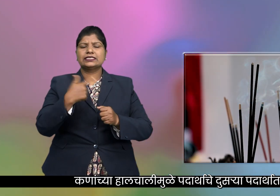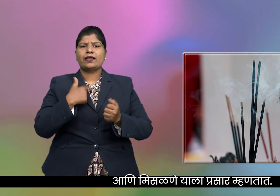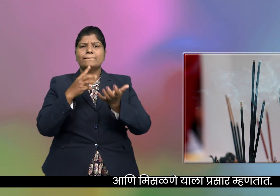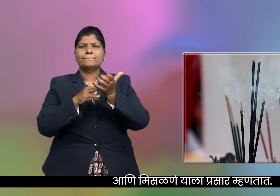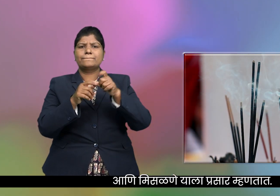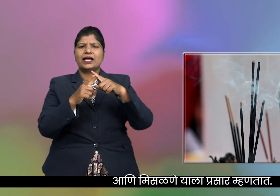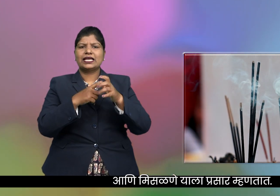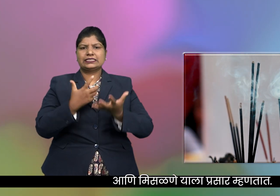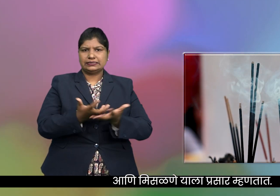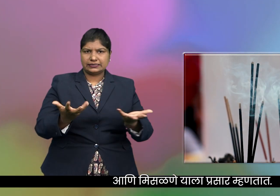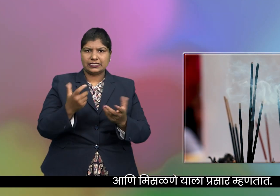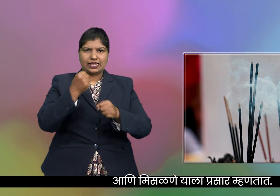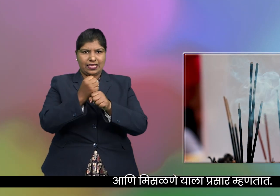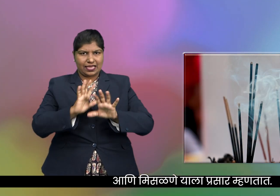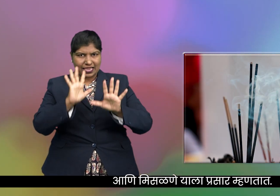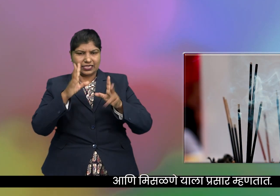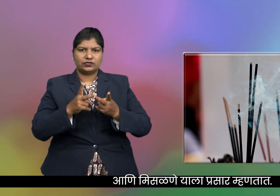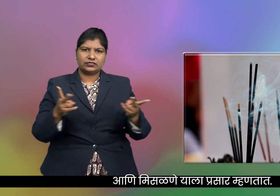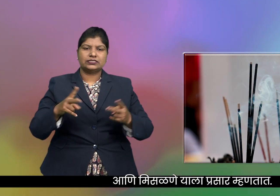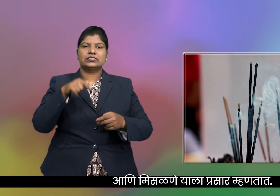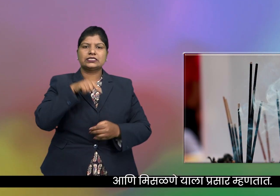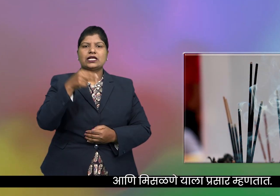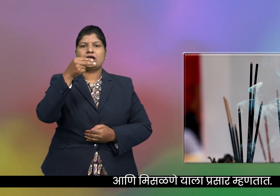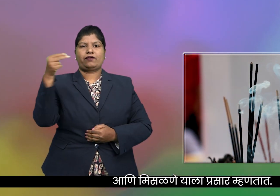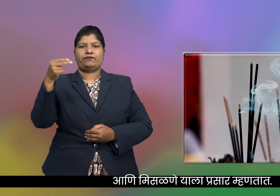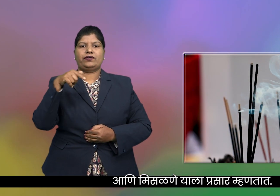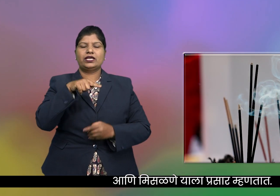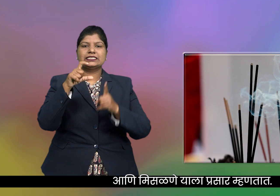आणि मिसळणे याला प्रसार असं म्हणतात.